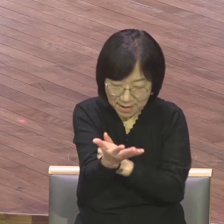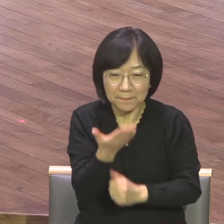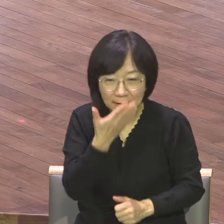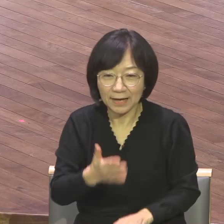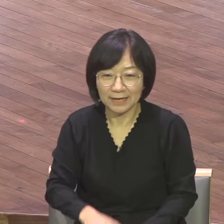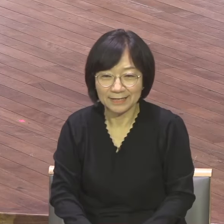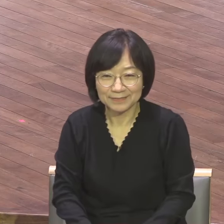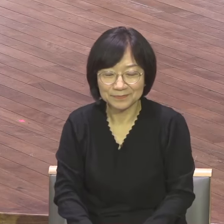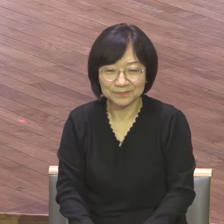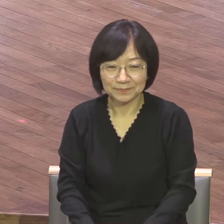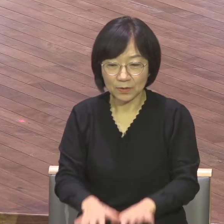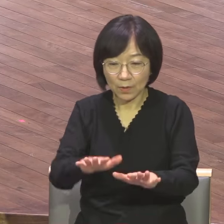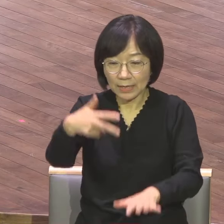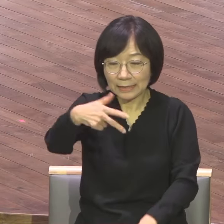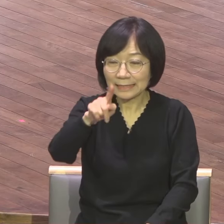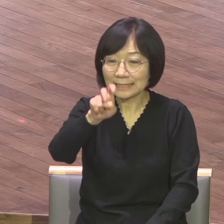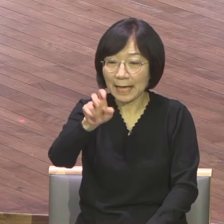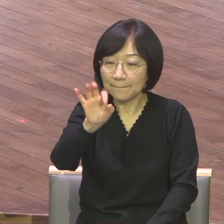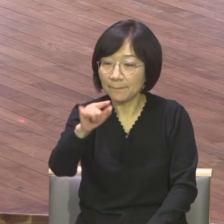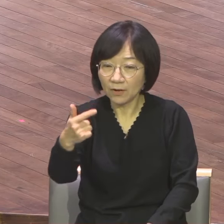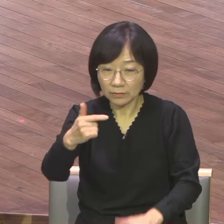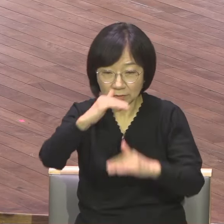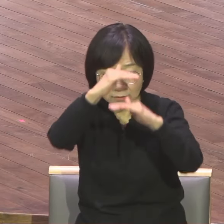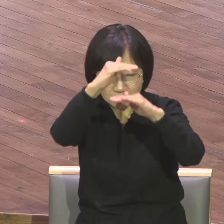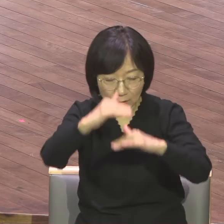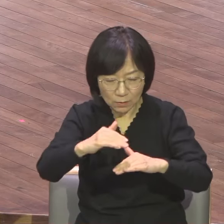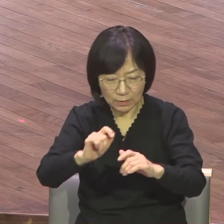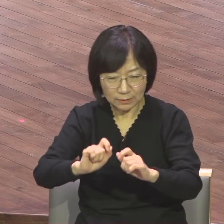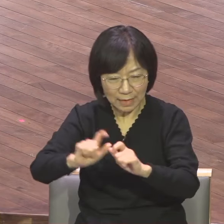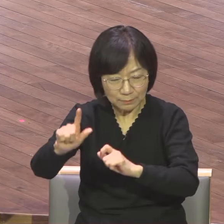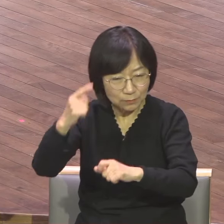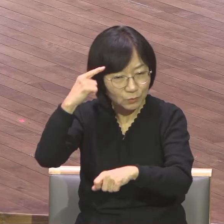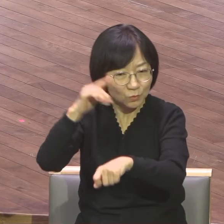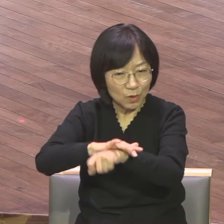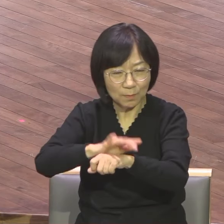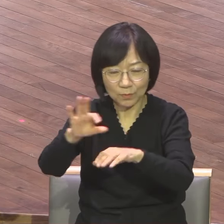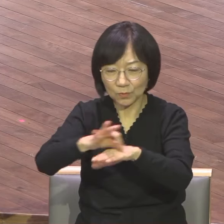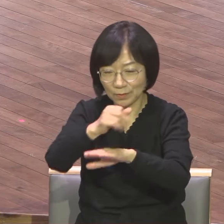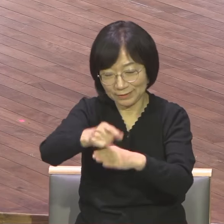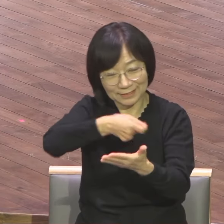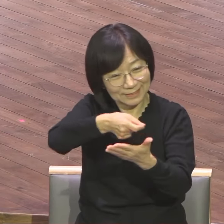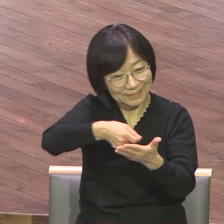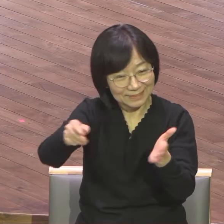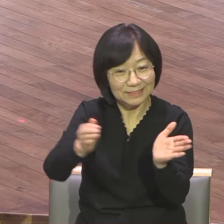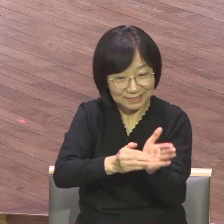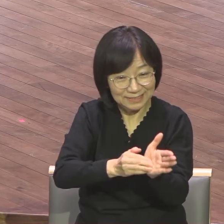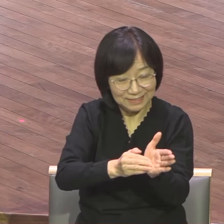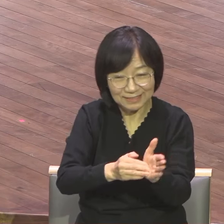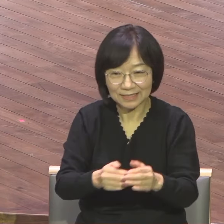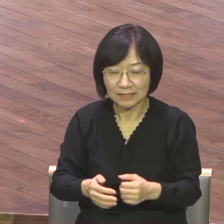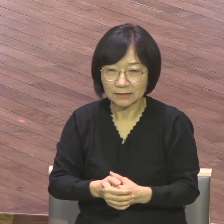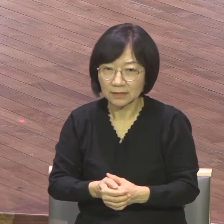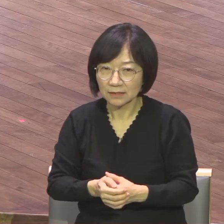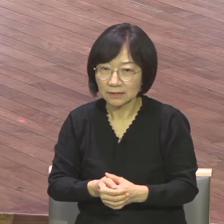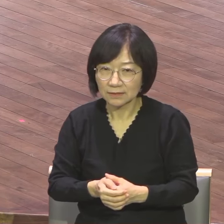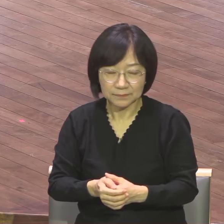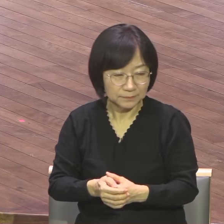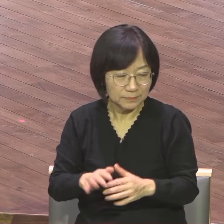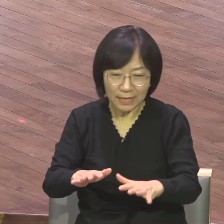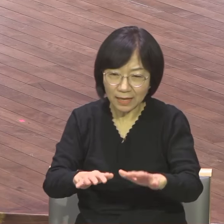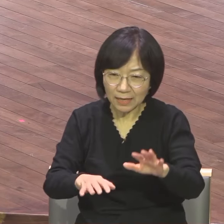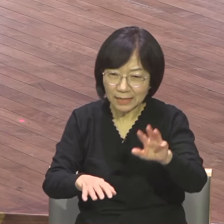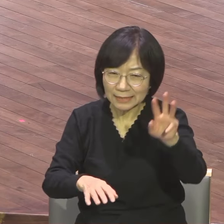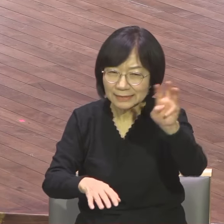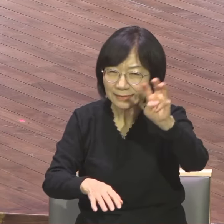자문서에 기록된 대부분의 이 자문들은 솔로몬이 기록했지만은 자문 30장 이건